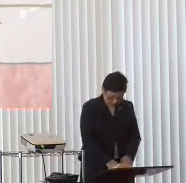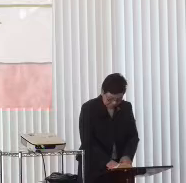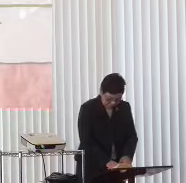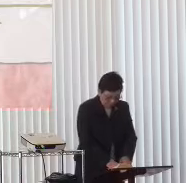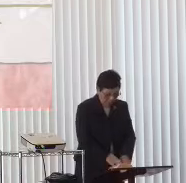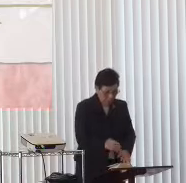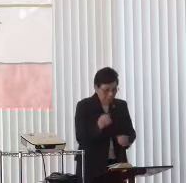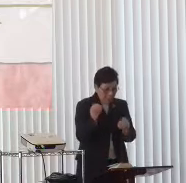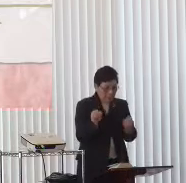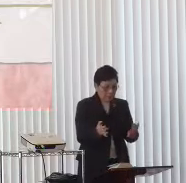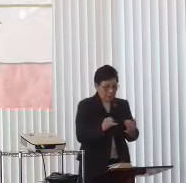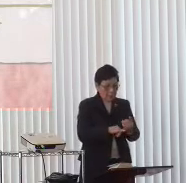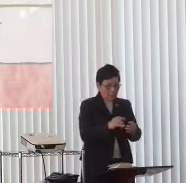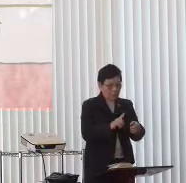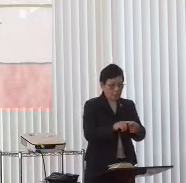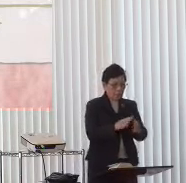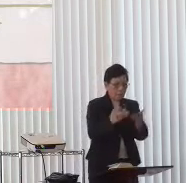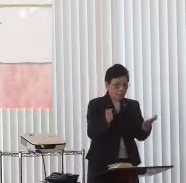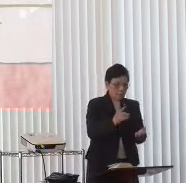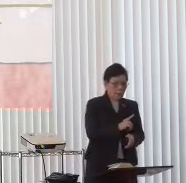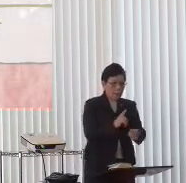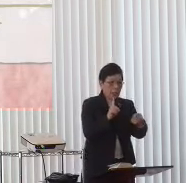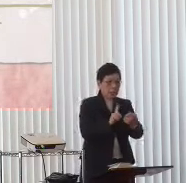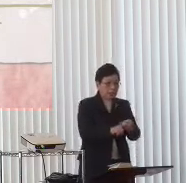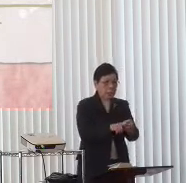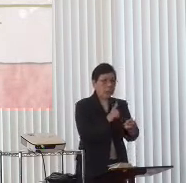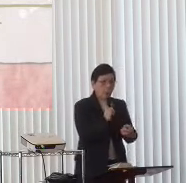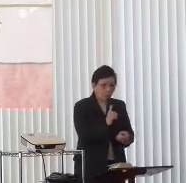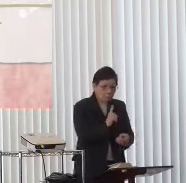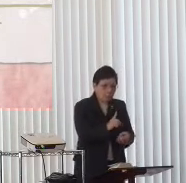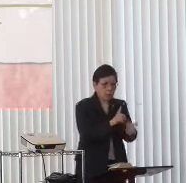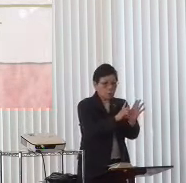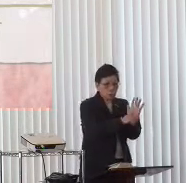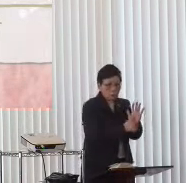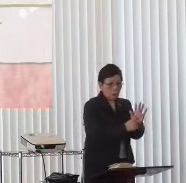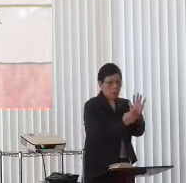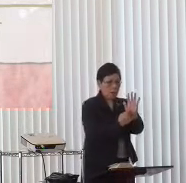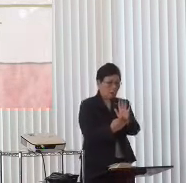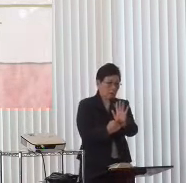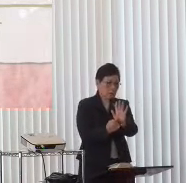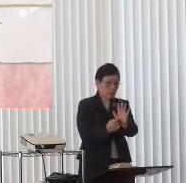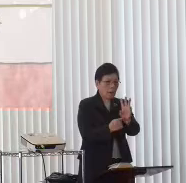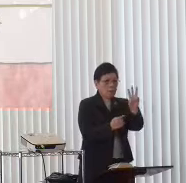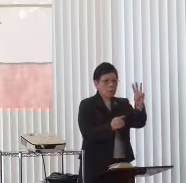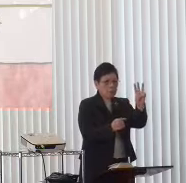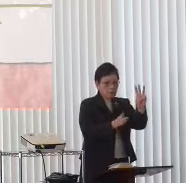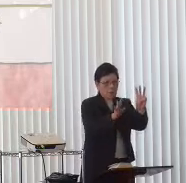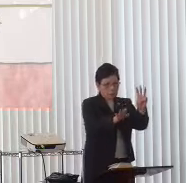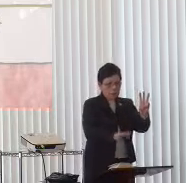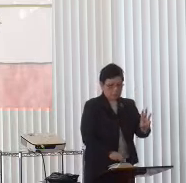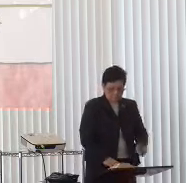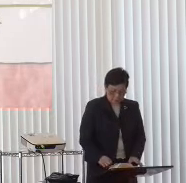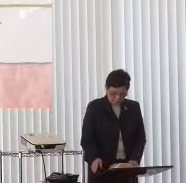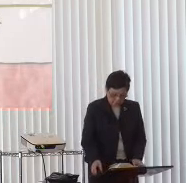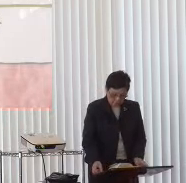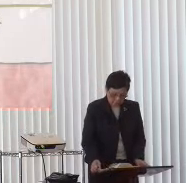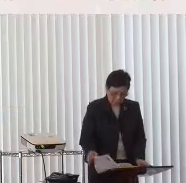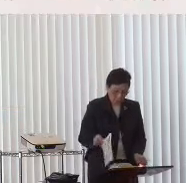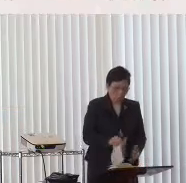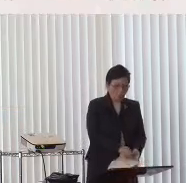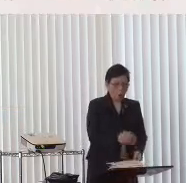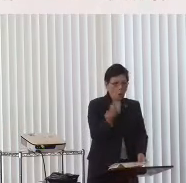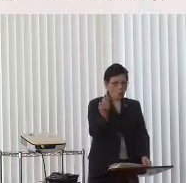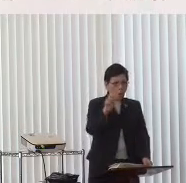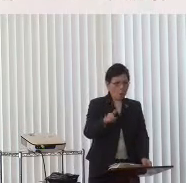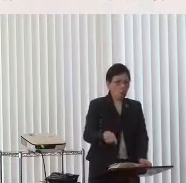新約聖書が書かれたギリシャ語にはですね、この時を表す言葉が3つあります。ホーラという言葉